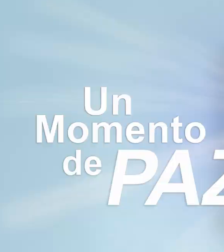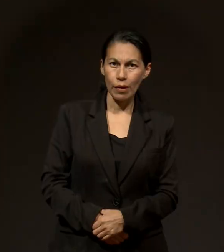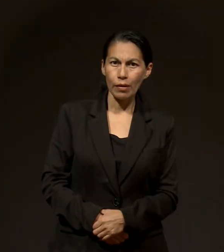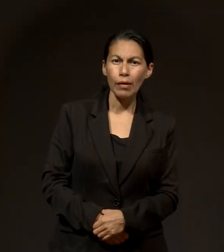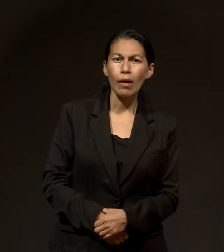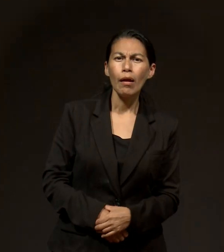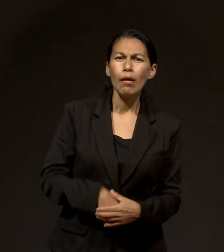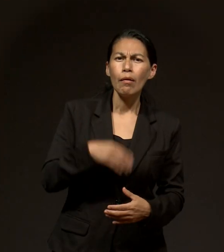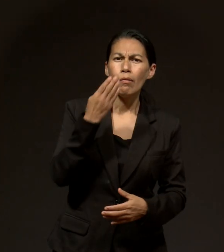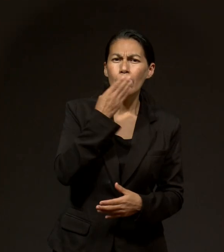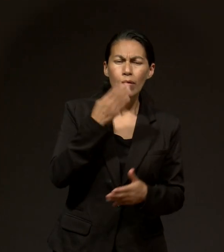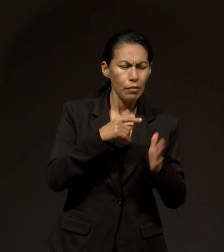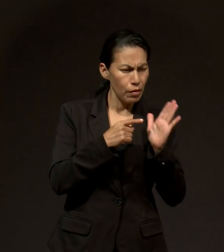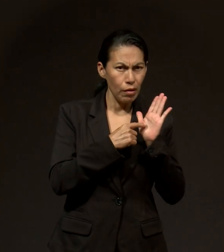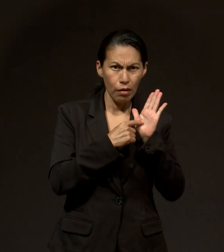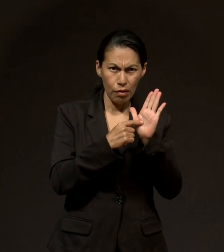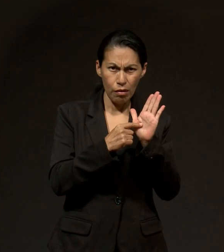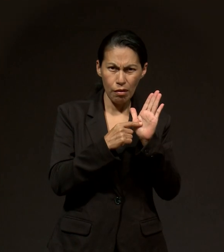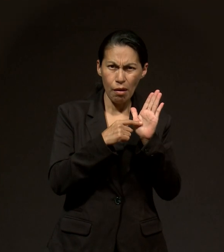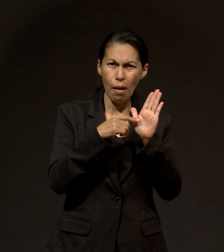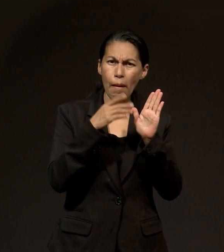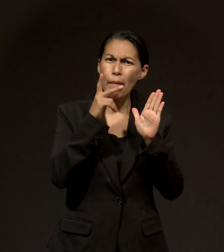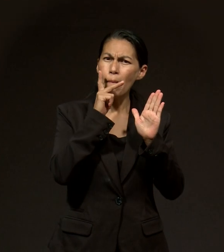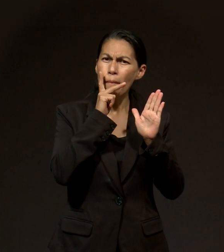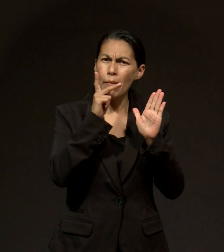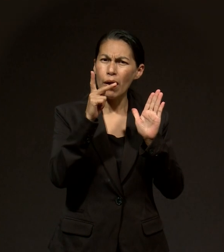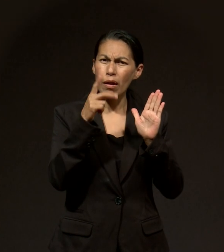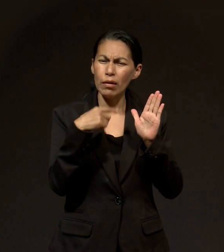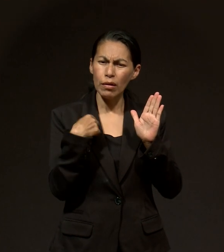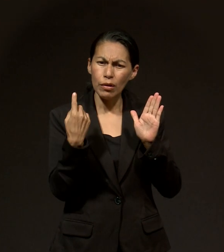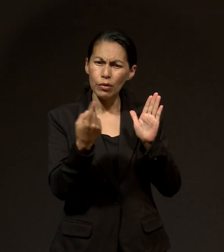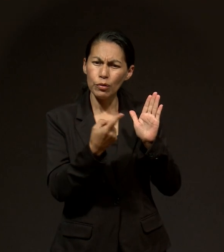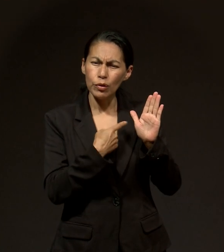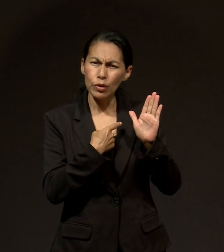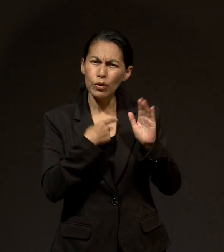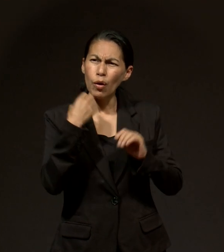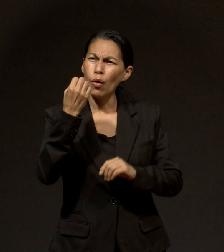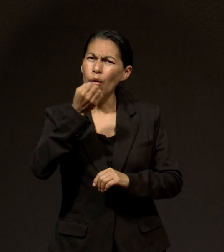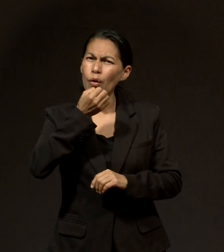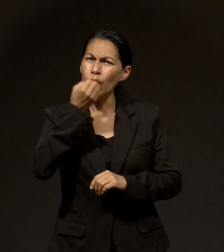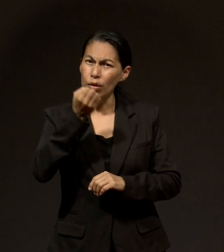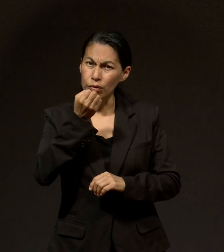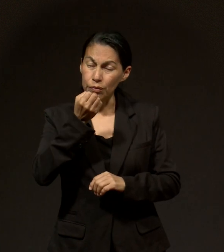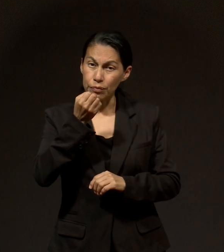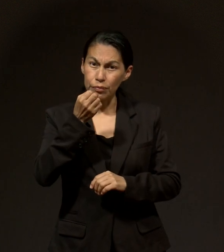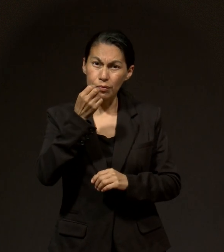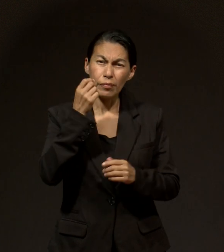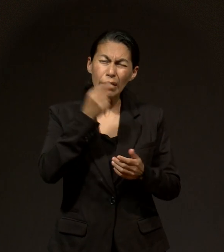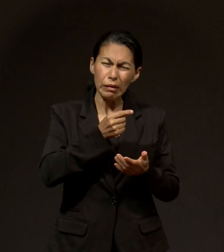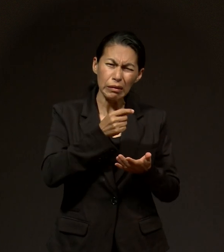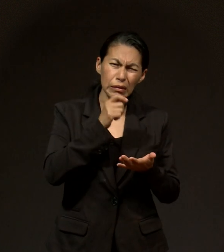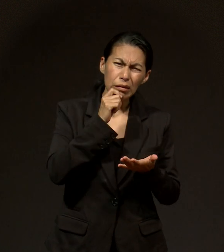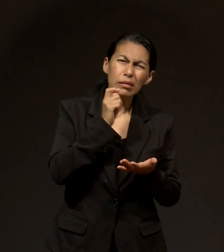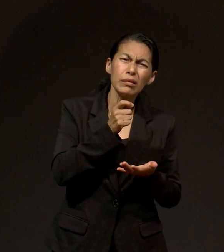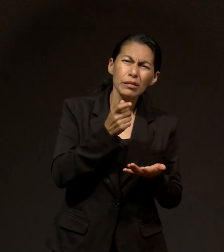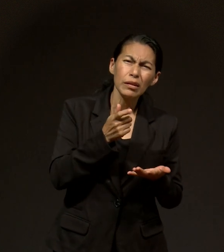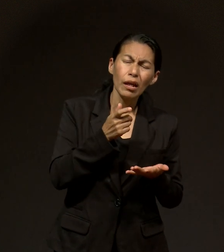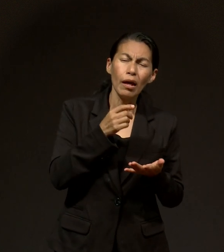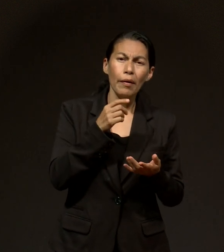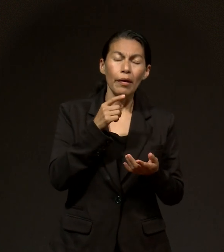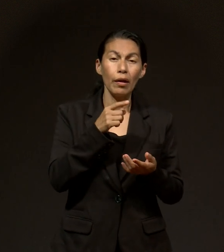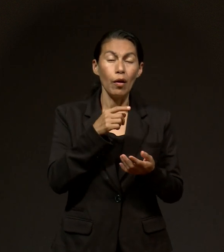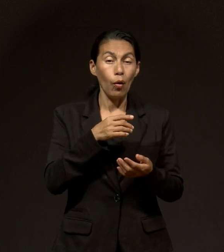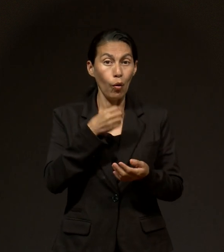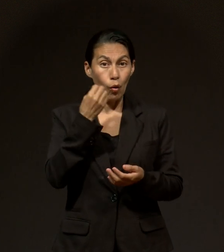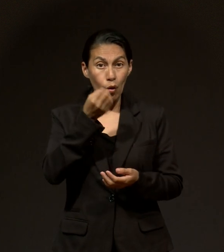En el Padre Nuestro, Jesús nos enseñó que el centro de la verdadera oración, de esa oración